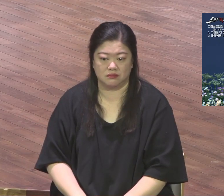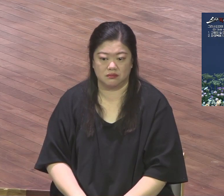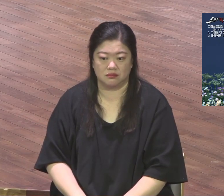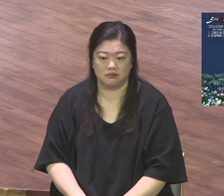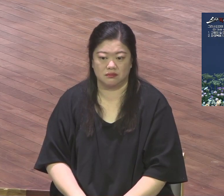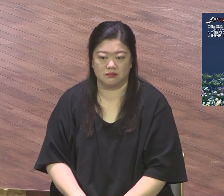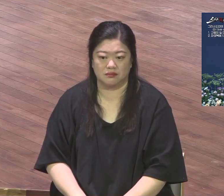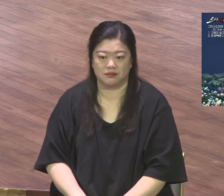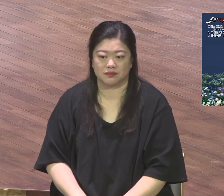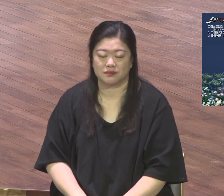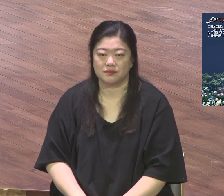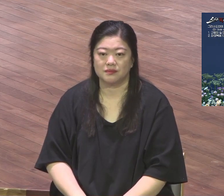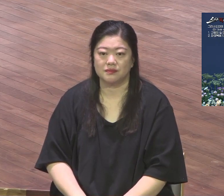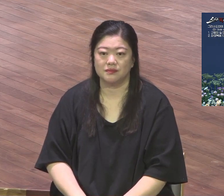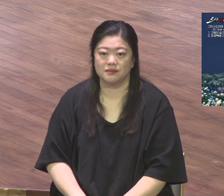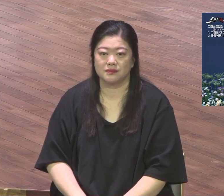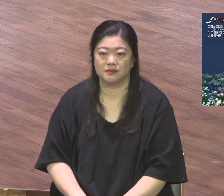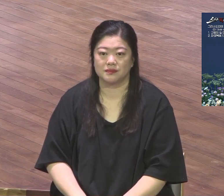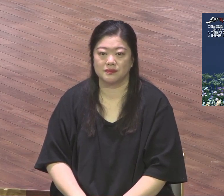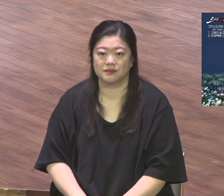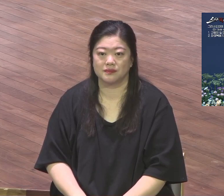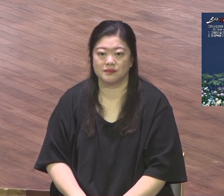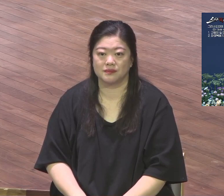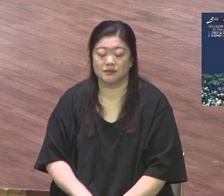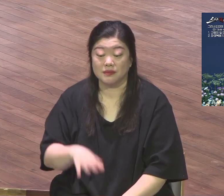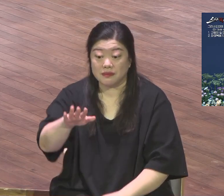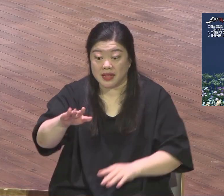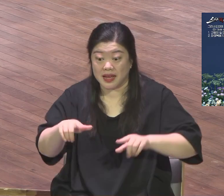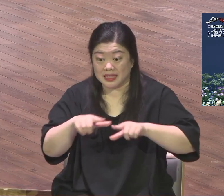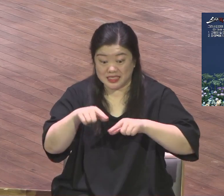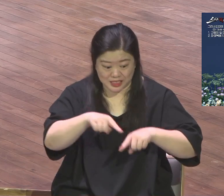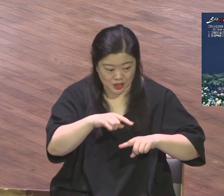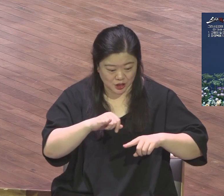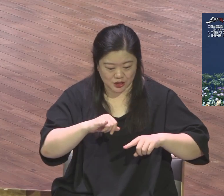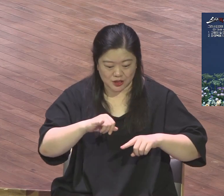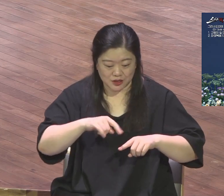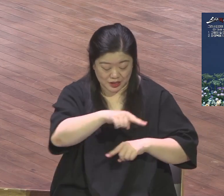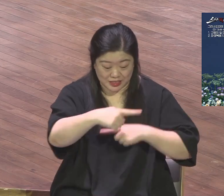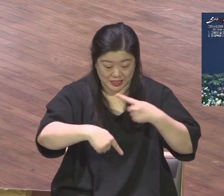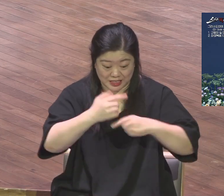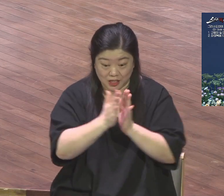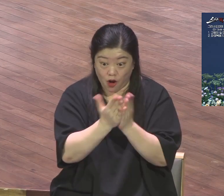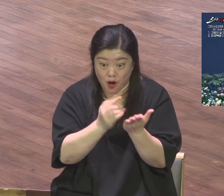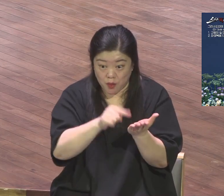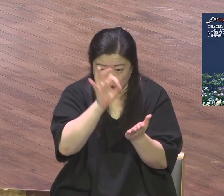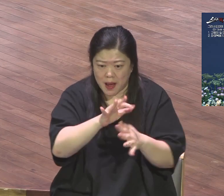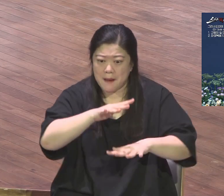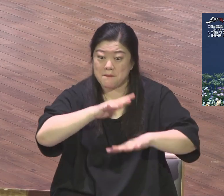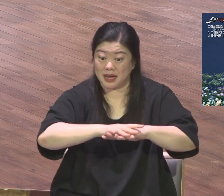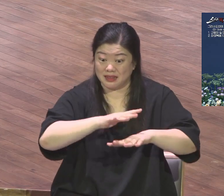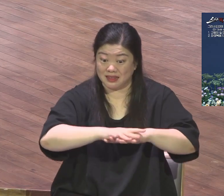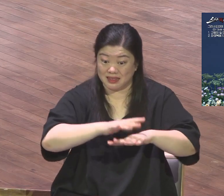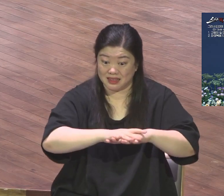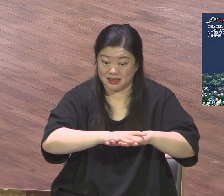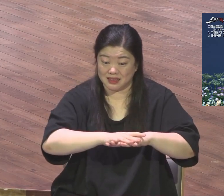밭이라고 하는 게 필드라고 하는 게 여러분이 경작하는 밭이라고 생각하면 안 돼요. 이 벌판을 말하는 거예요. 옛날에는 은행 제도가 발달하지 않은